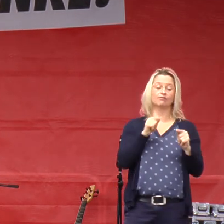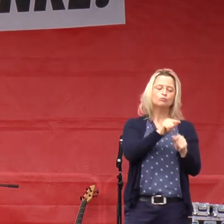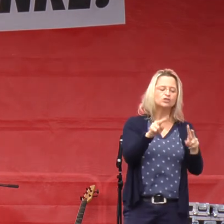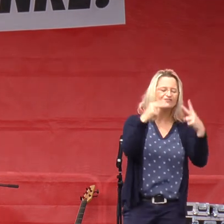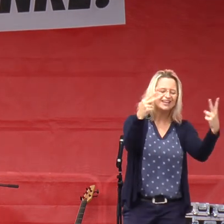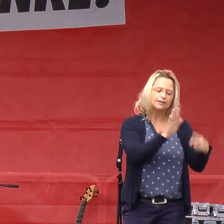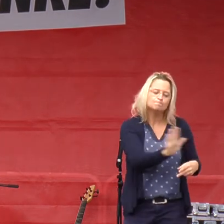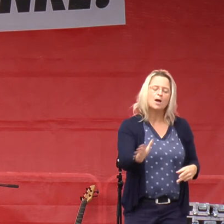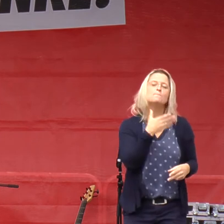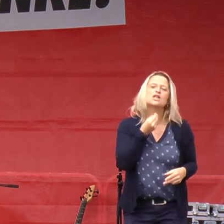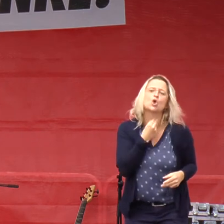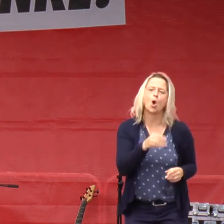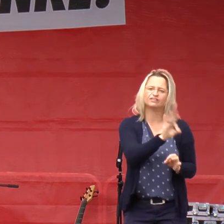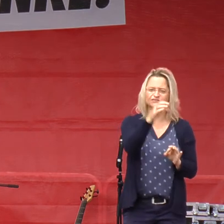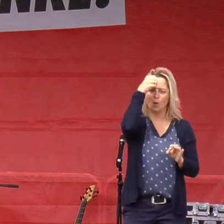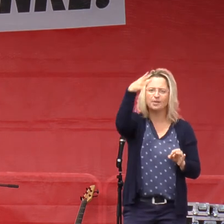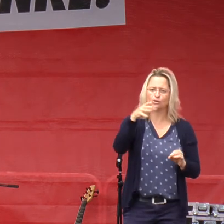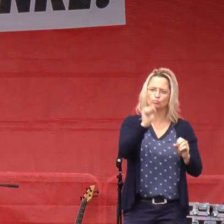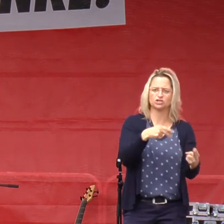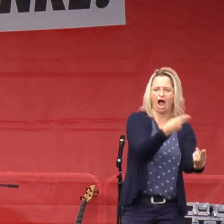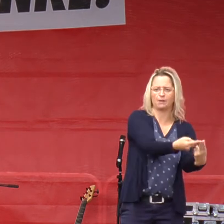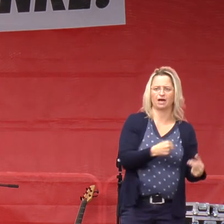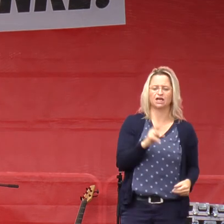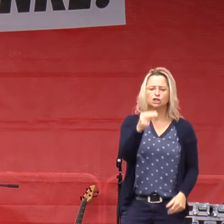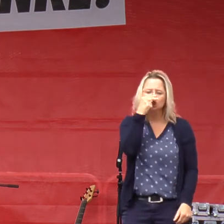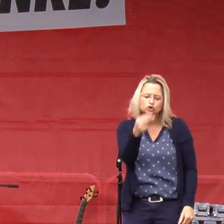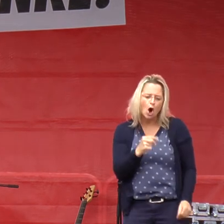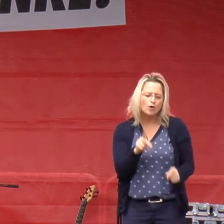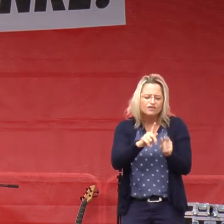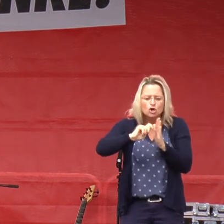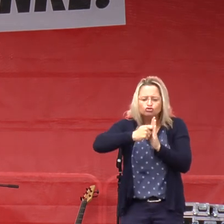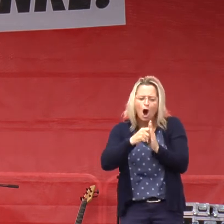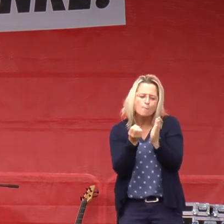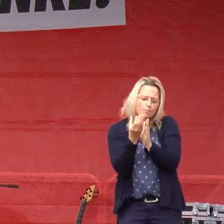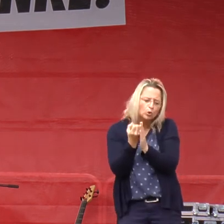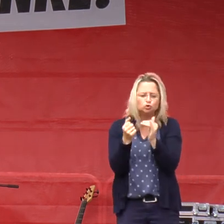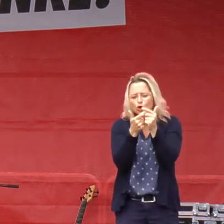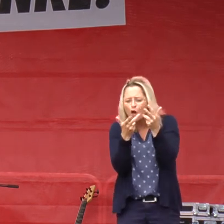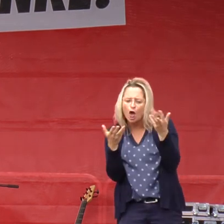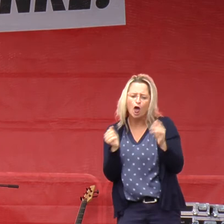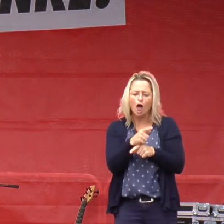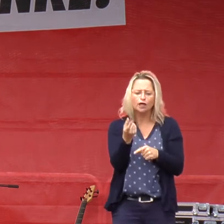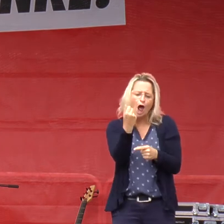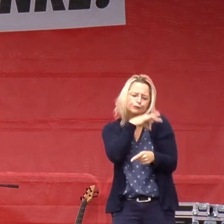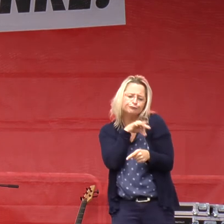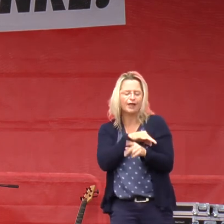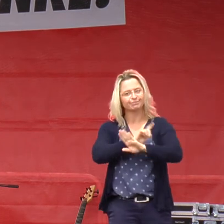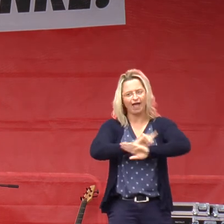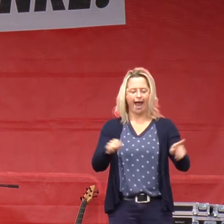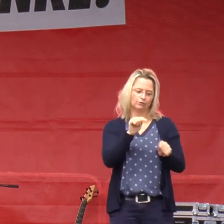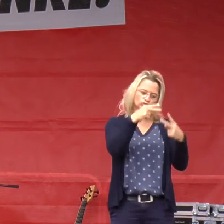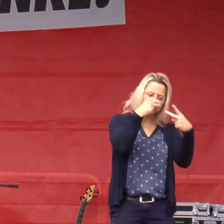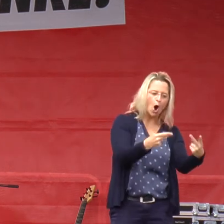Bedürfnisse und nicht irgendwie um die Produktion von Schrauben oder sonst irgendwas. Und deswegen muss dort nach Bedarf